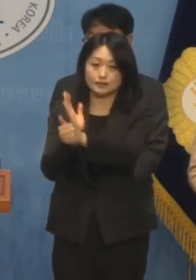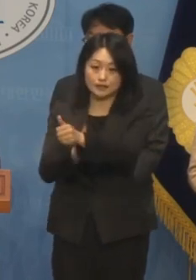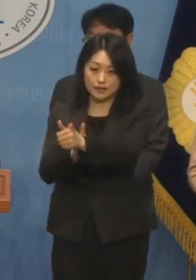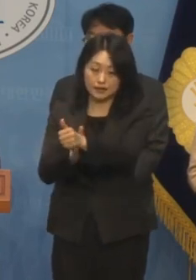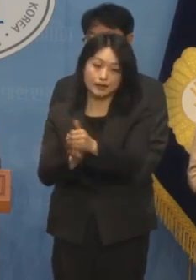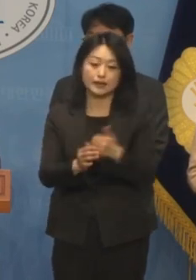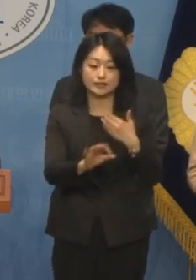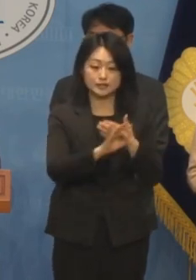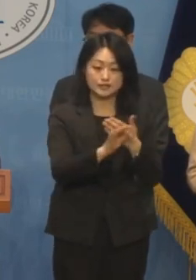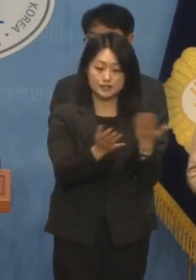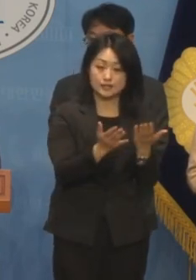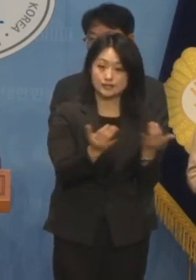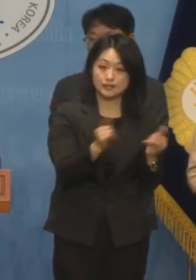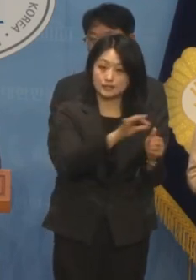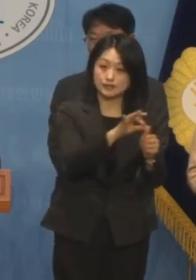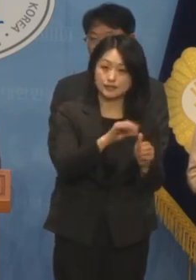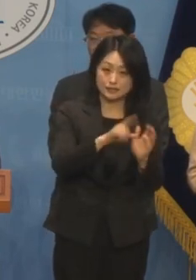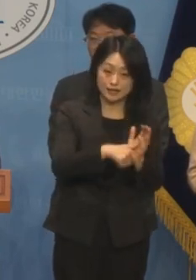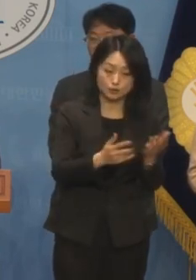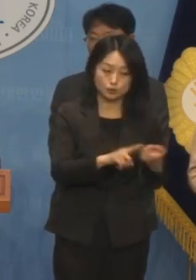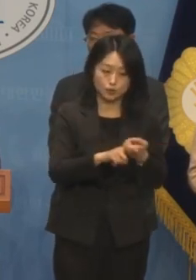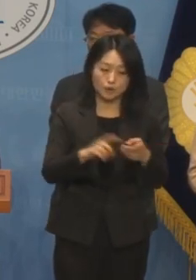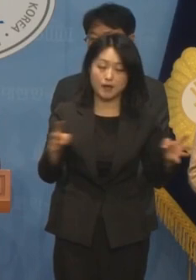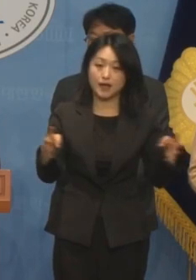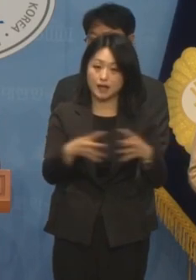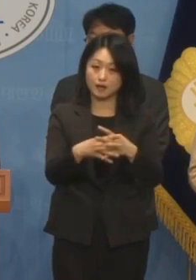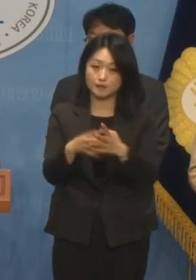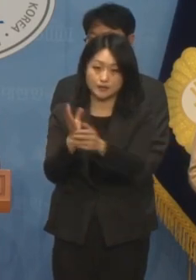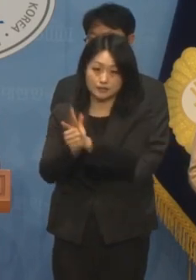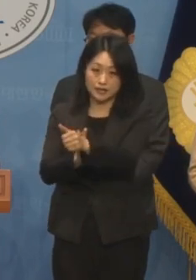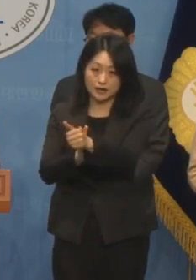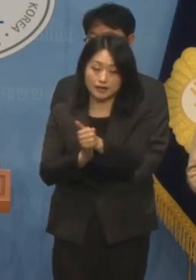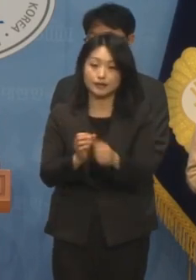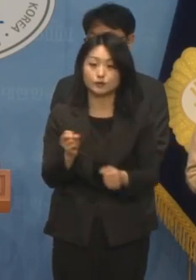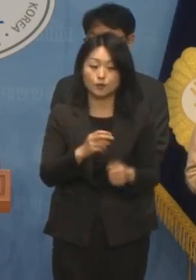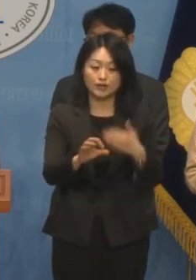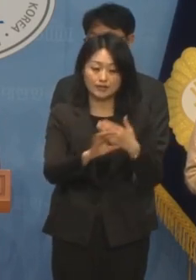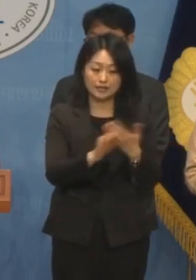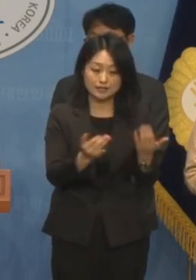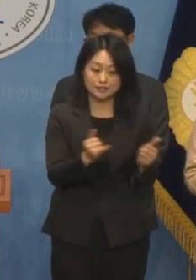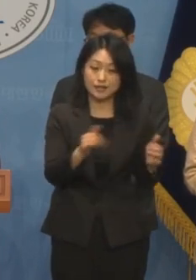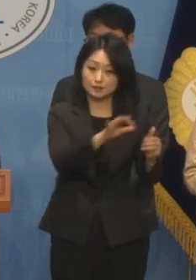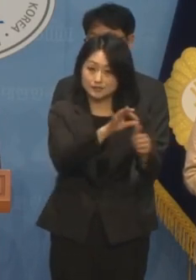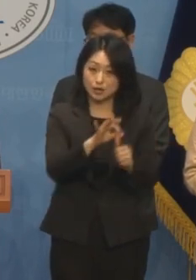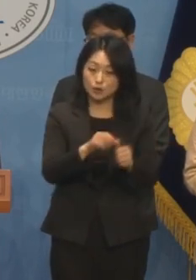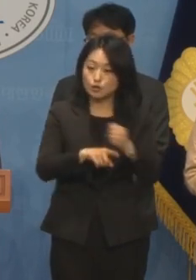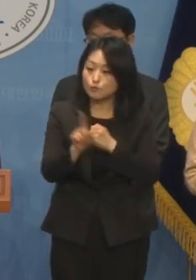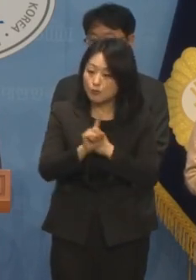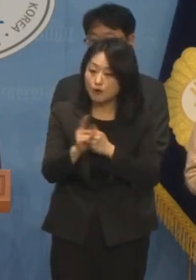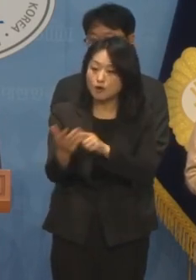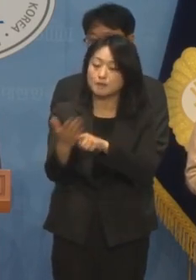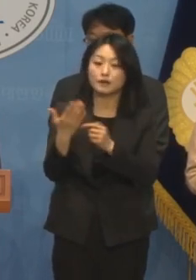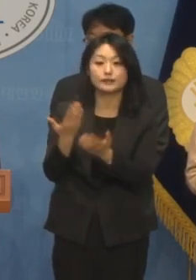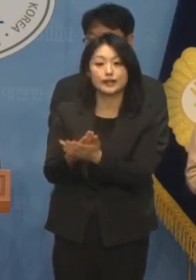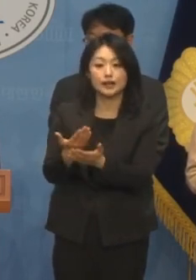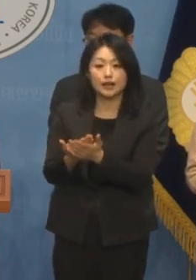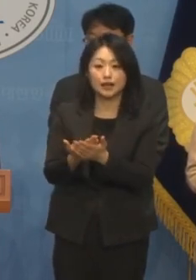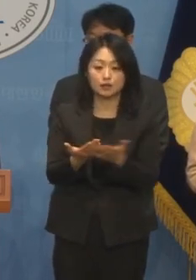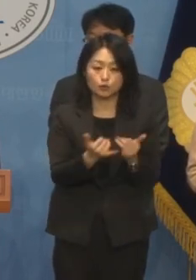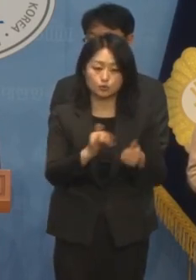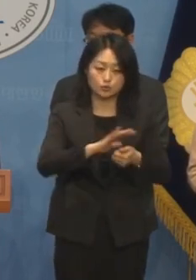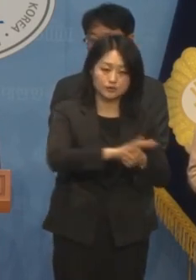필요 시 노동조합과 합의하고 단기 채용 이유를 공개적으로 밝혀라. 노조 탄압을